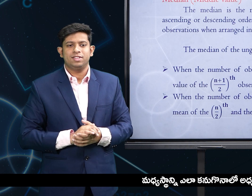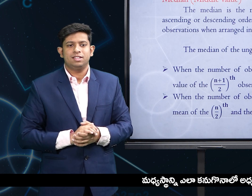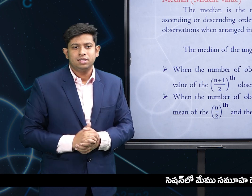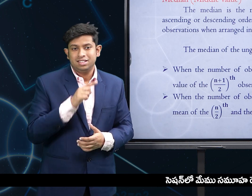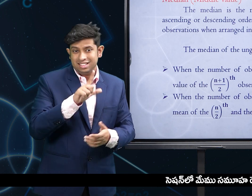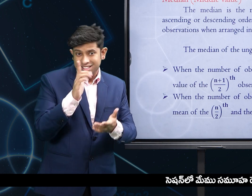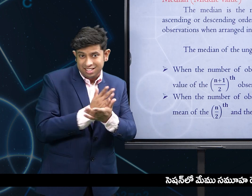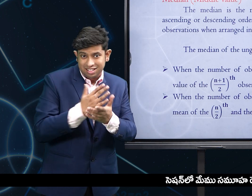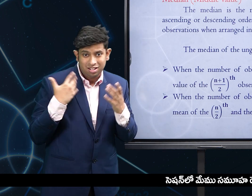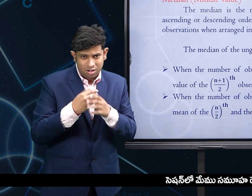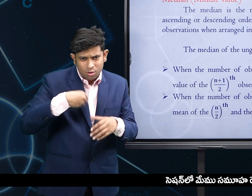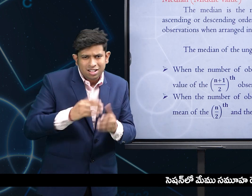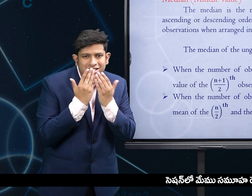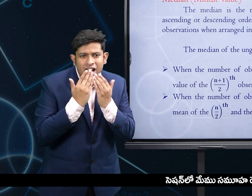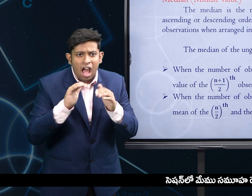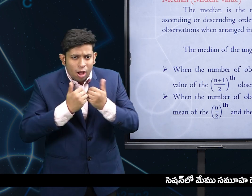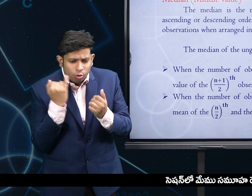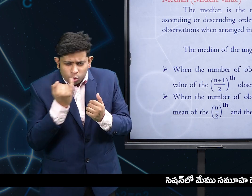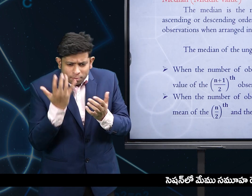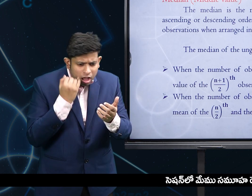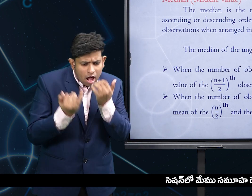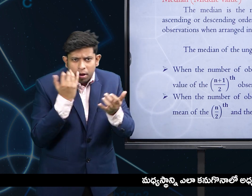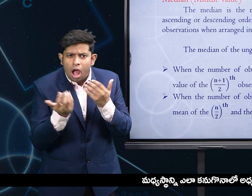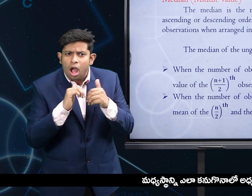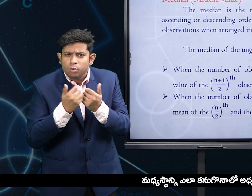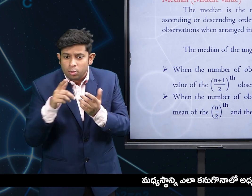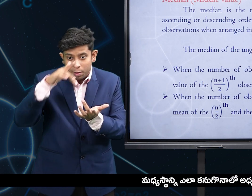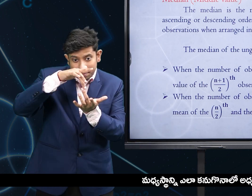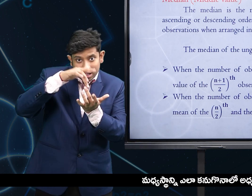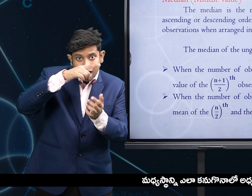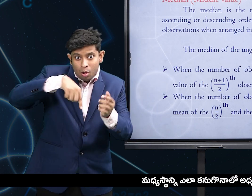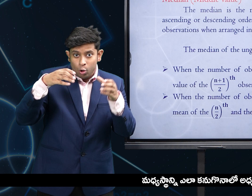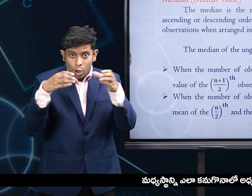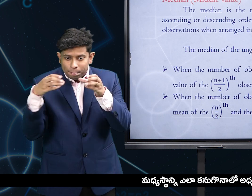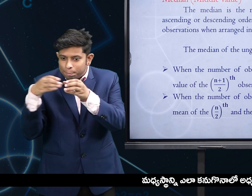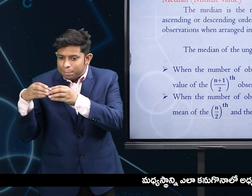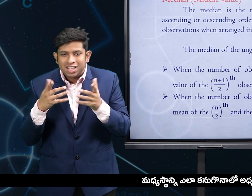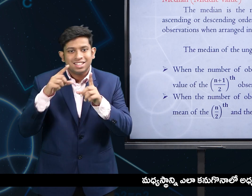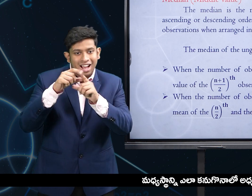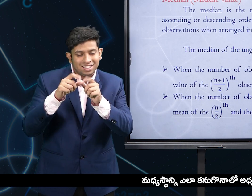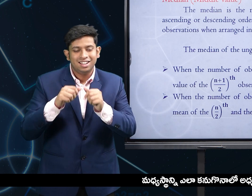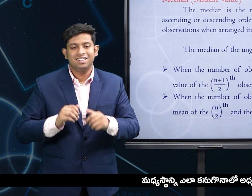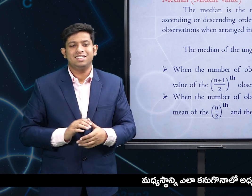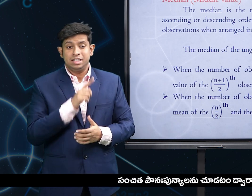ఈ సెషన్లో మనం సమూహ డేటా కోసం మధ్యస్థాన్ని ఎలా కనుగొనాలో అధ్యయనం చేస్తాము.